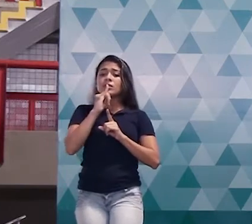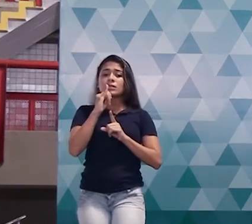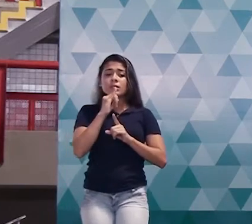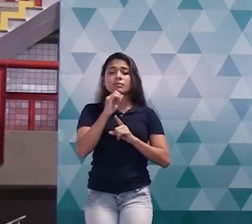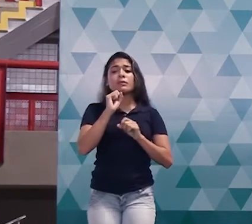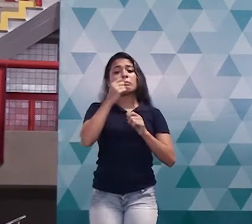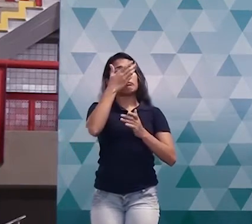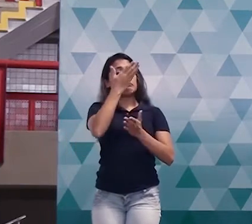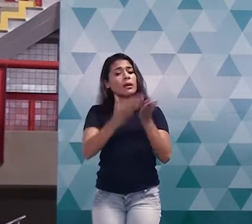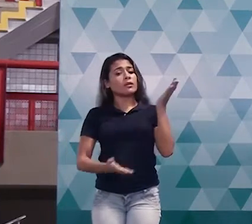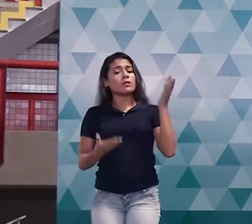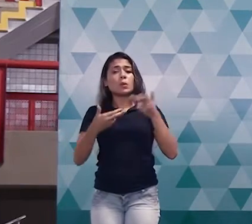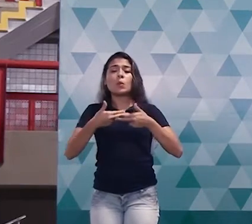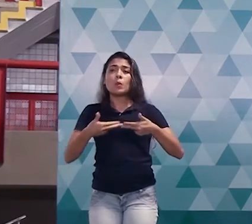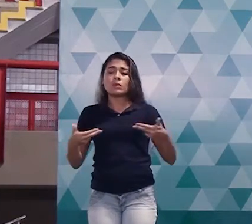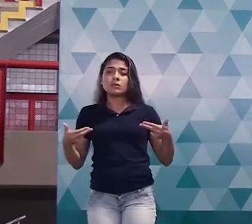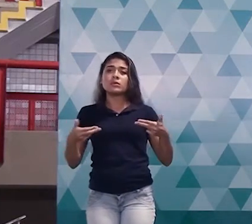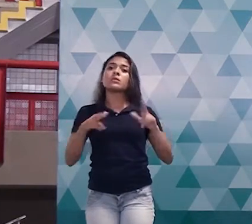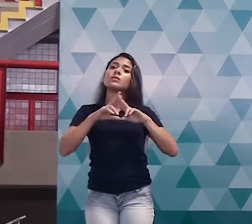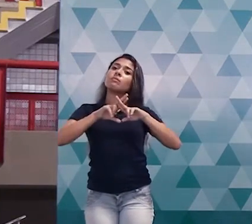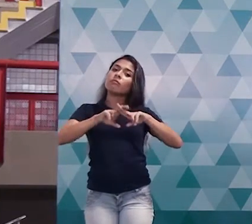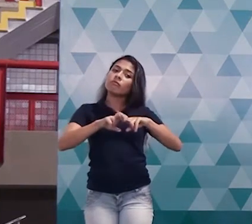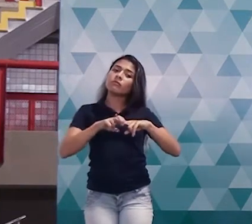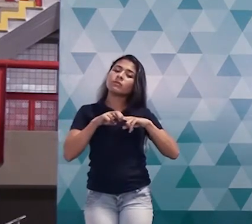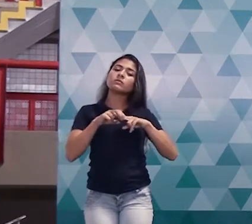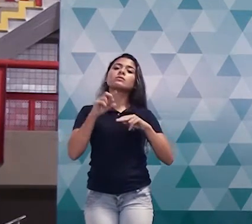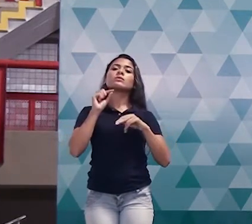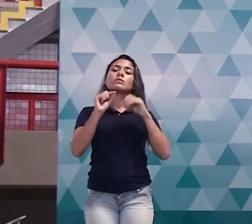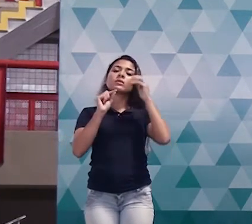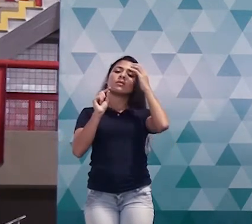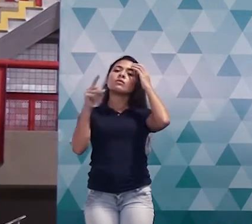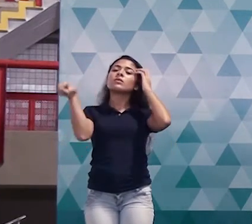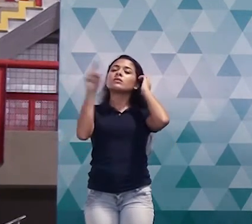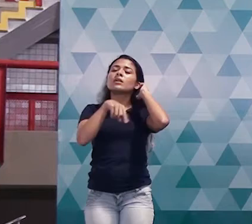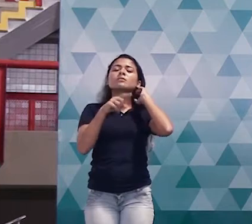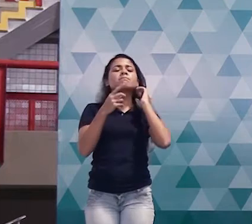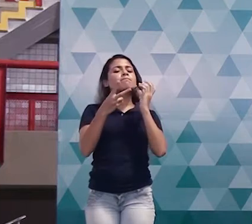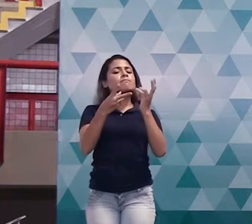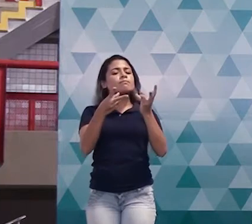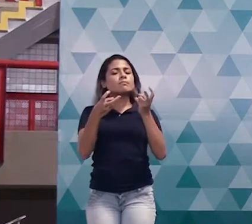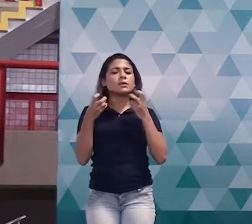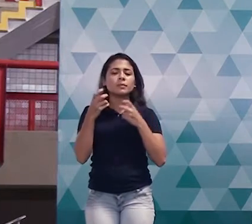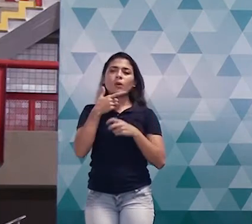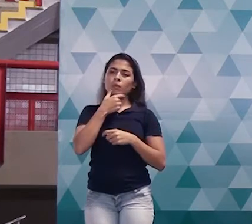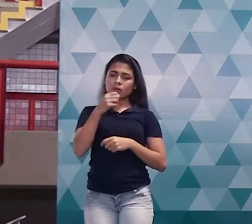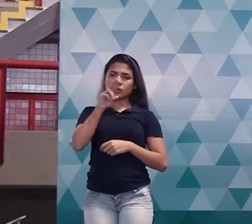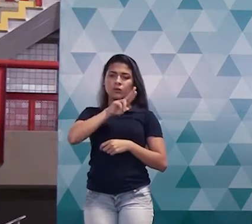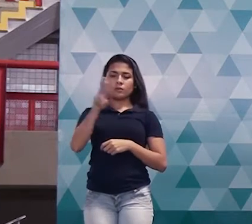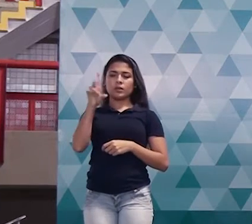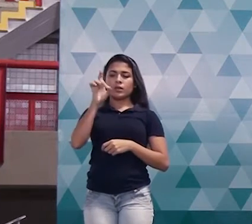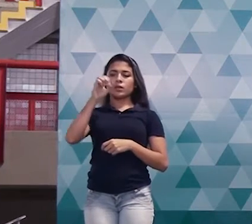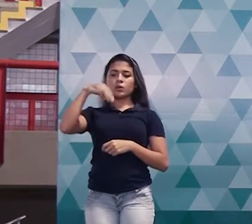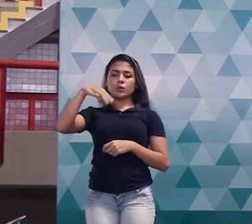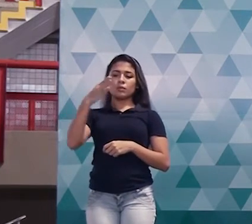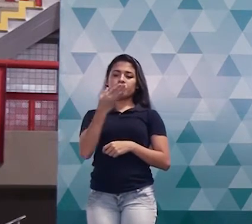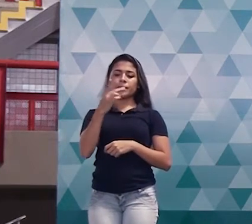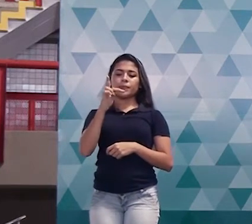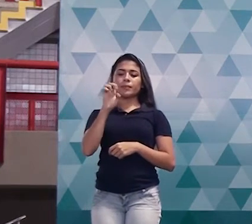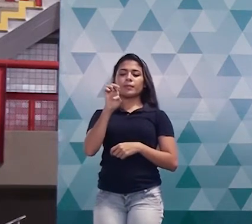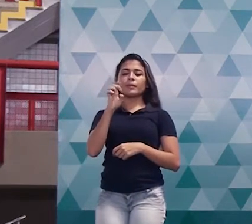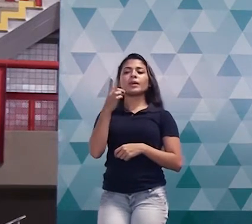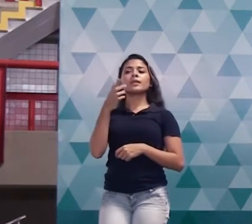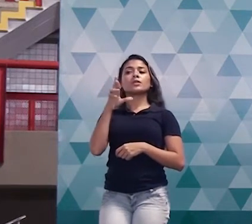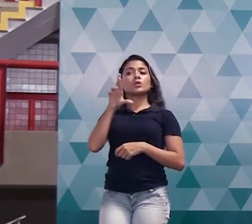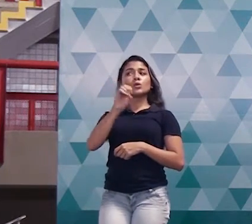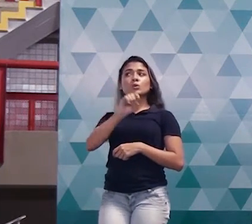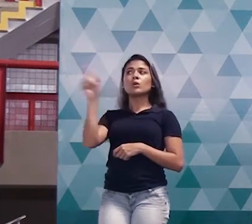governo joanino. Então, dessa forma, o que você vai observar é que Dom Pedro, pressionado pela